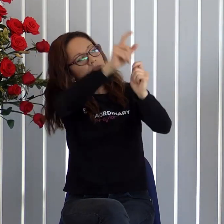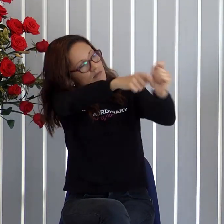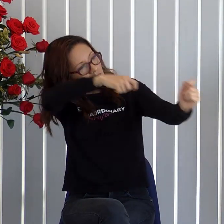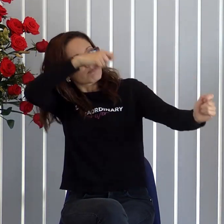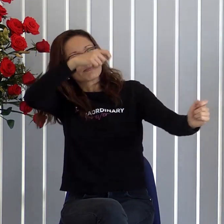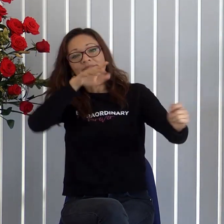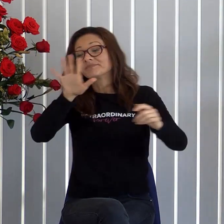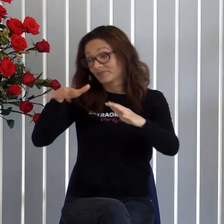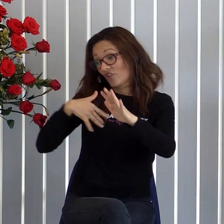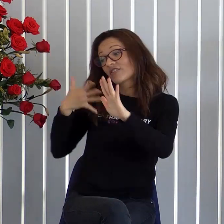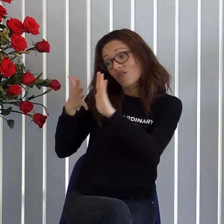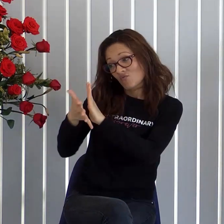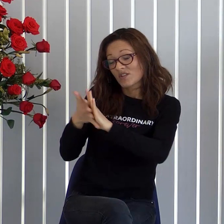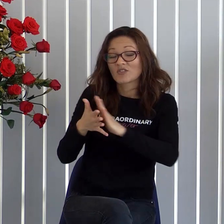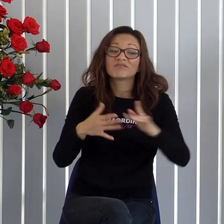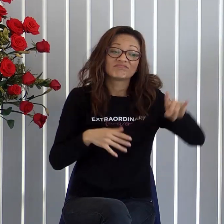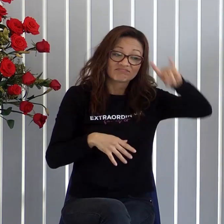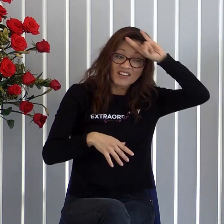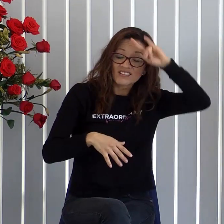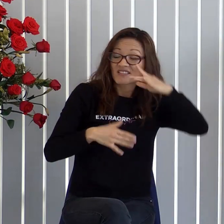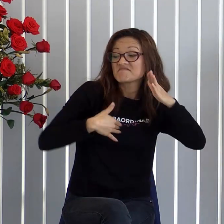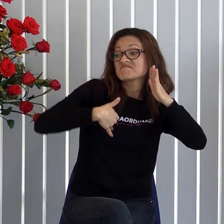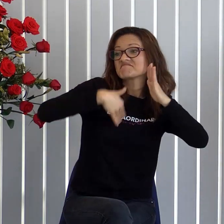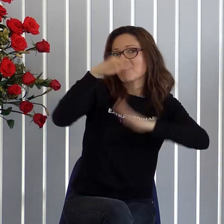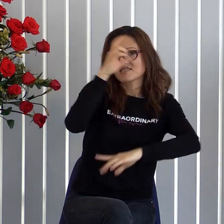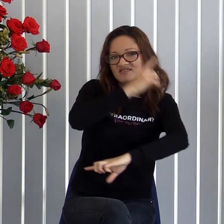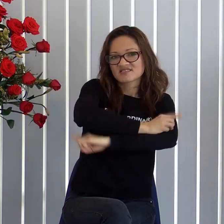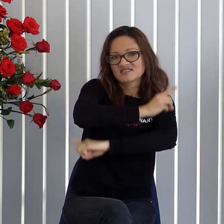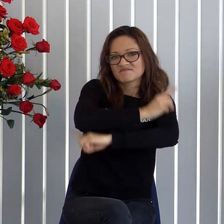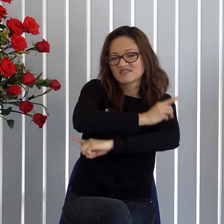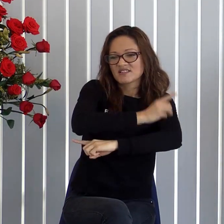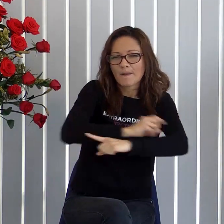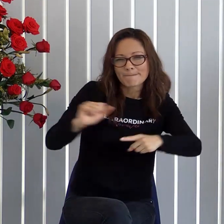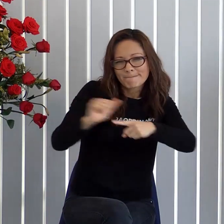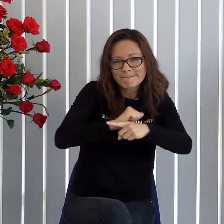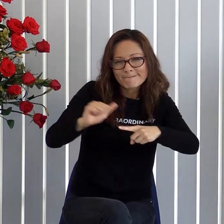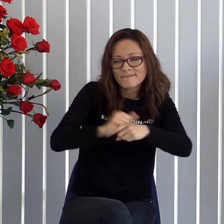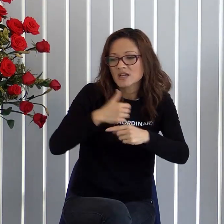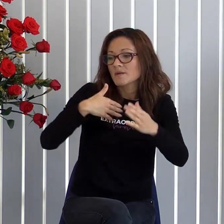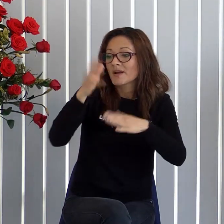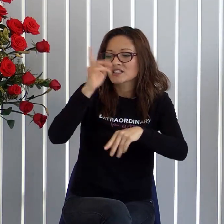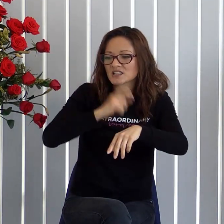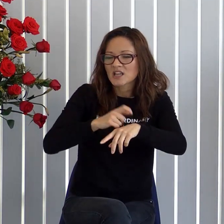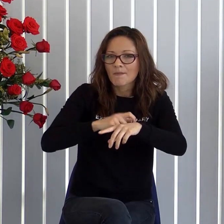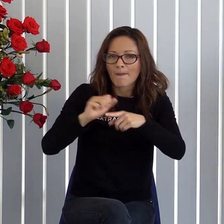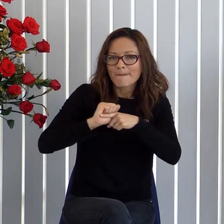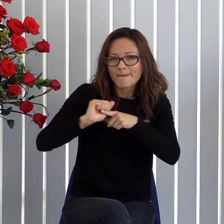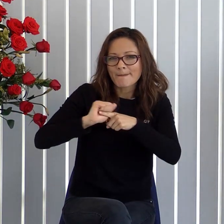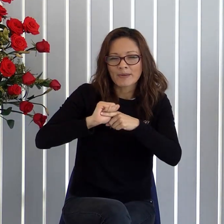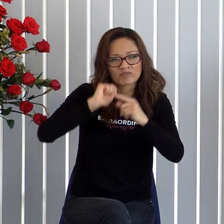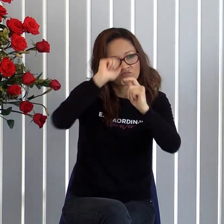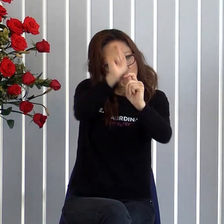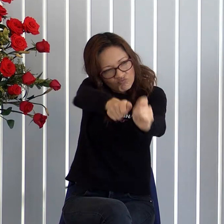con más disciplina y con más tiempo entrenando.